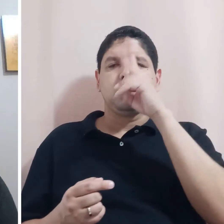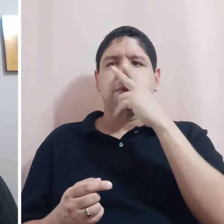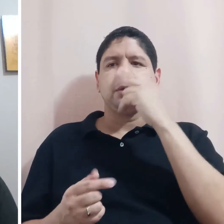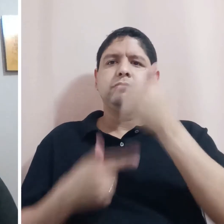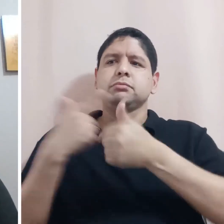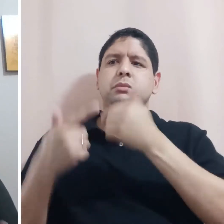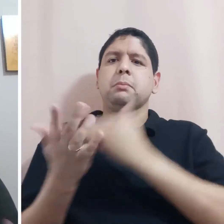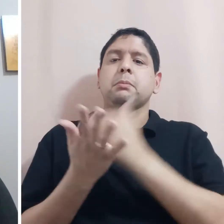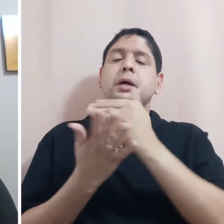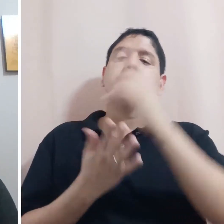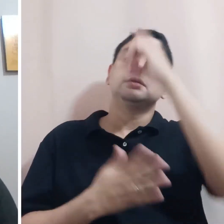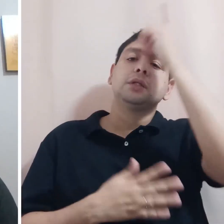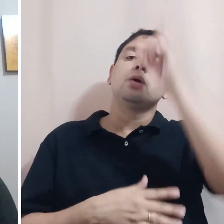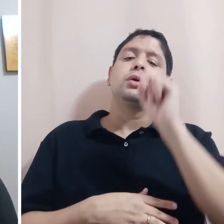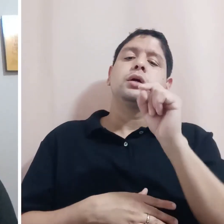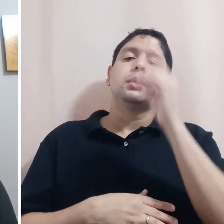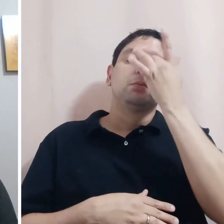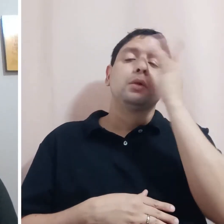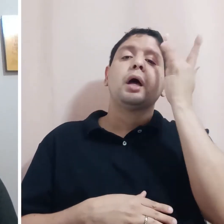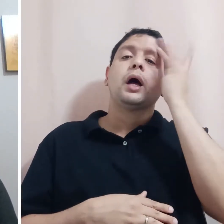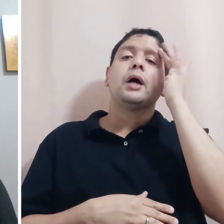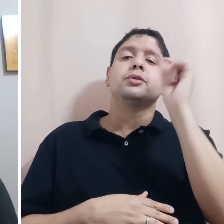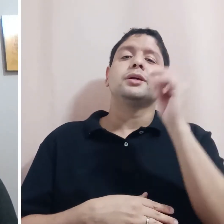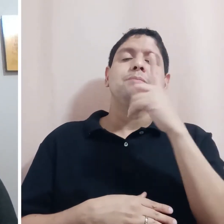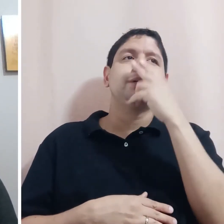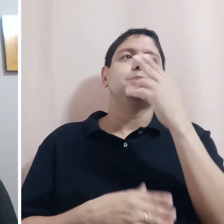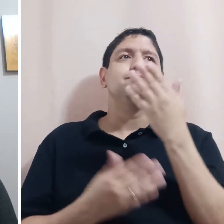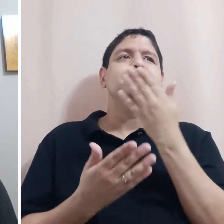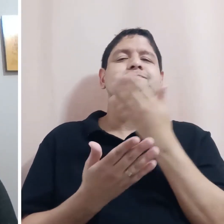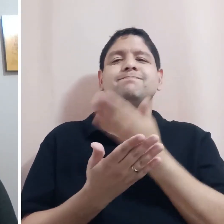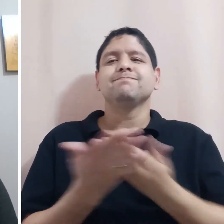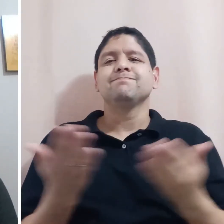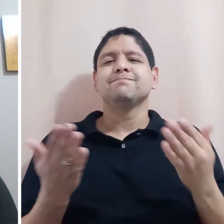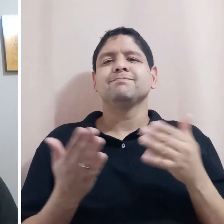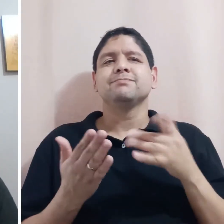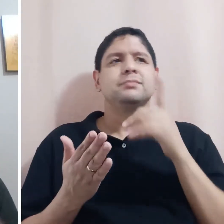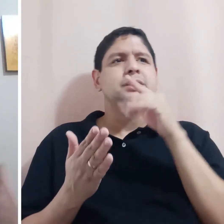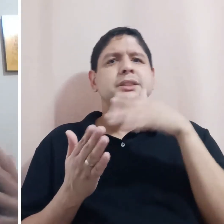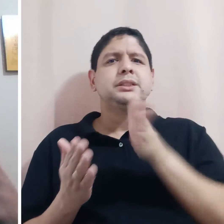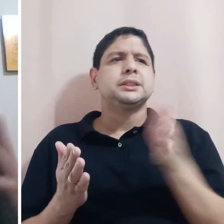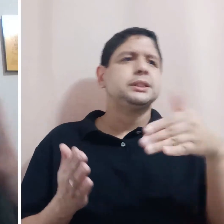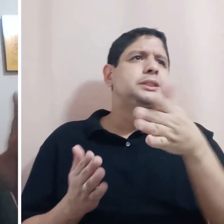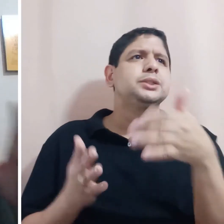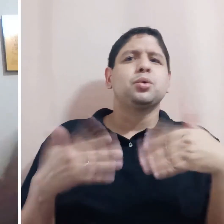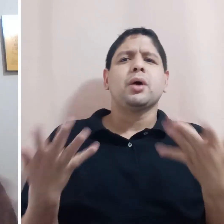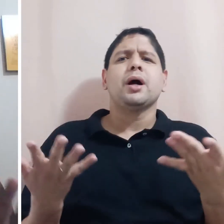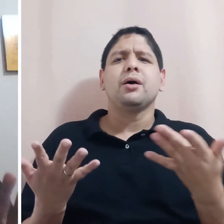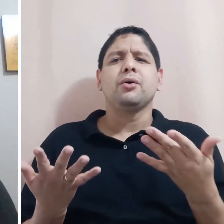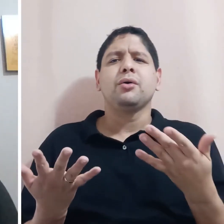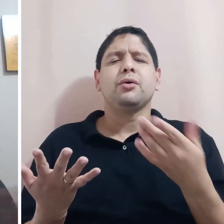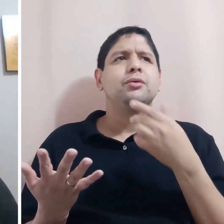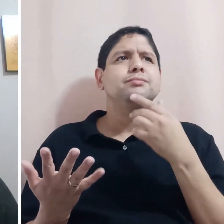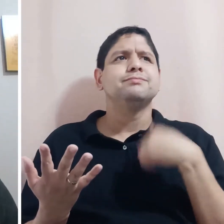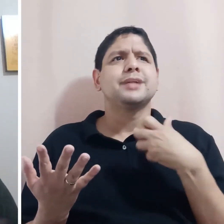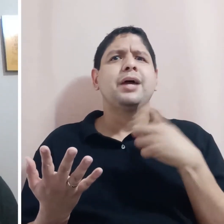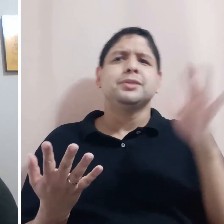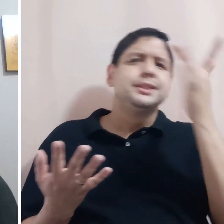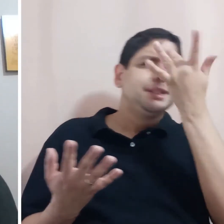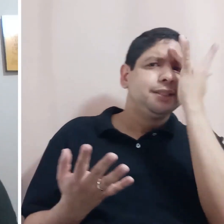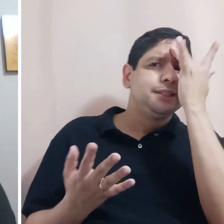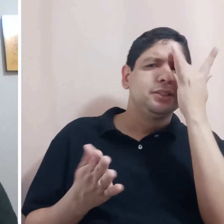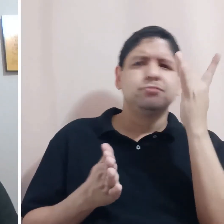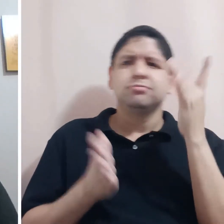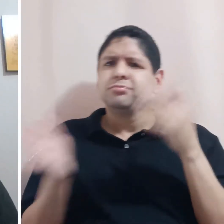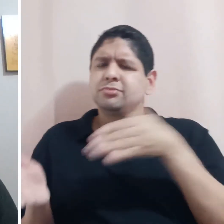tempo, né, embora hoje a história já não trabalhe muito com essa ideia, né, se perdeu no meio do mar, veio parar aqui e